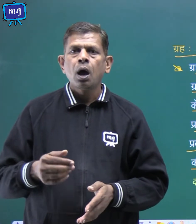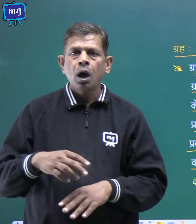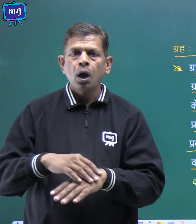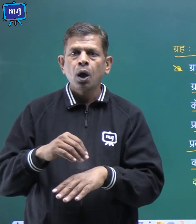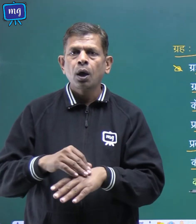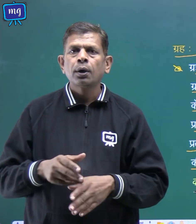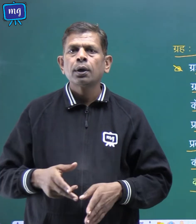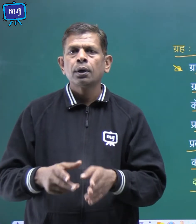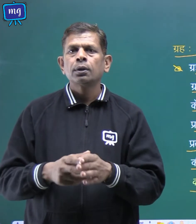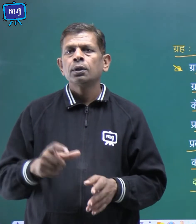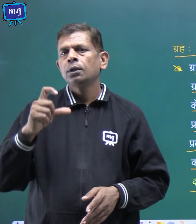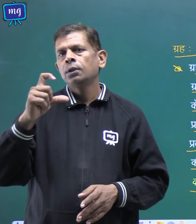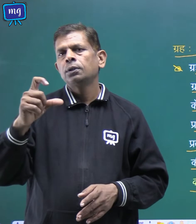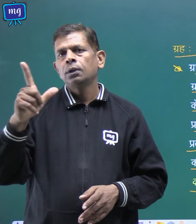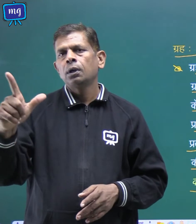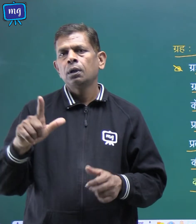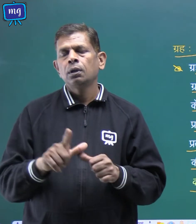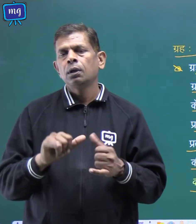कक्षा कहते हैं।